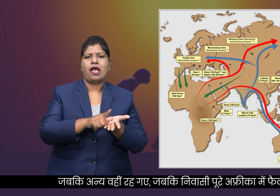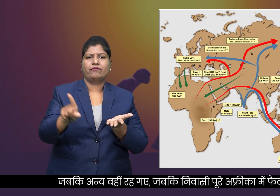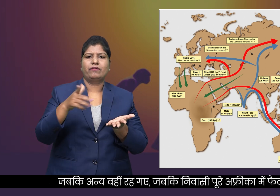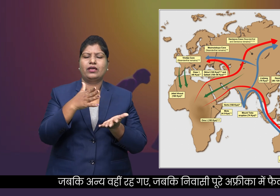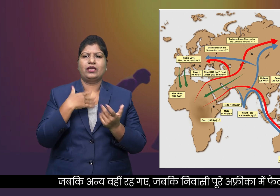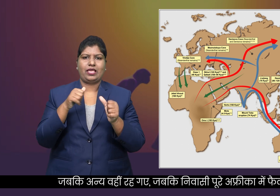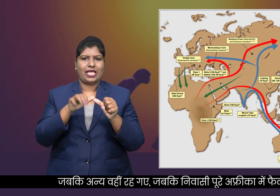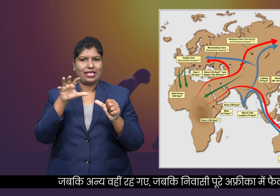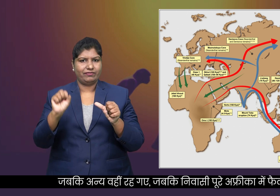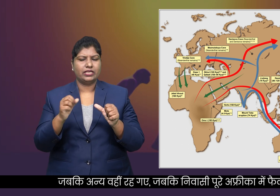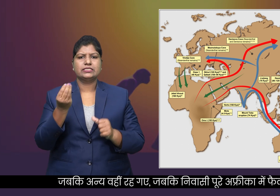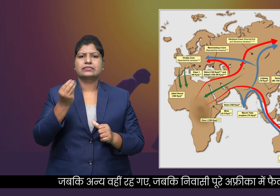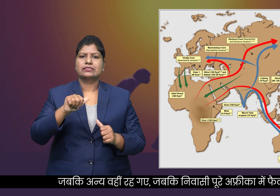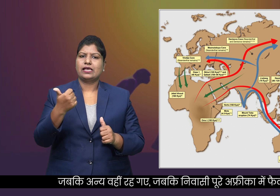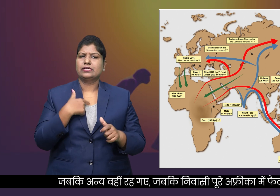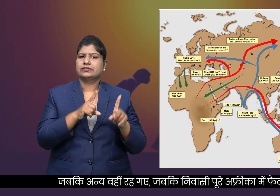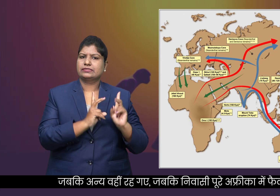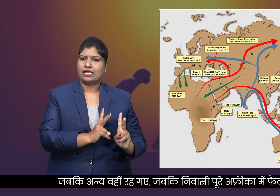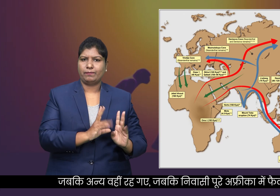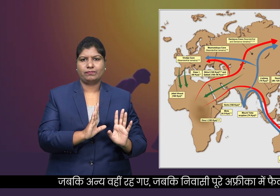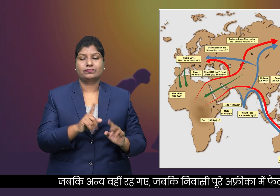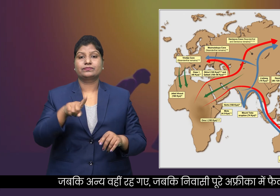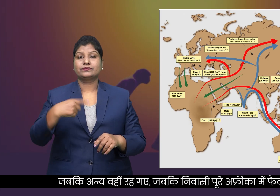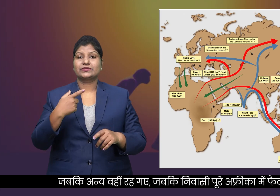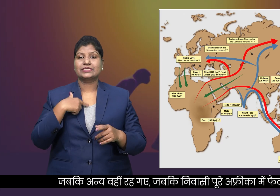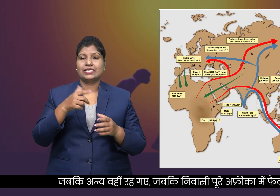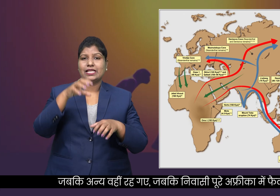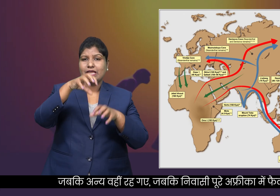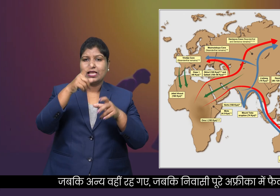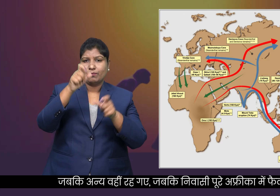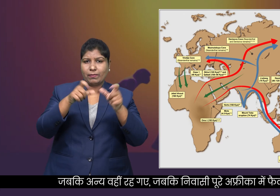गए, जबकि निवासी पूरे अफ्रीका में फैल गए।